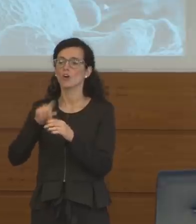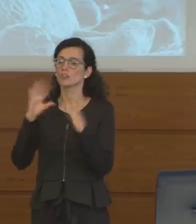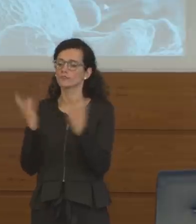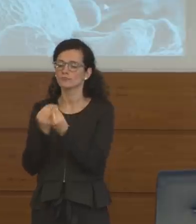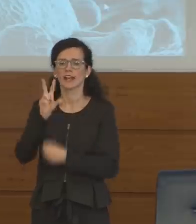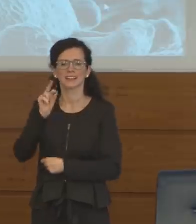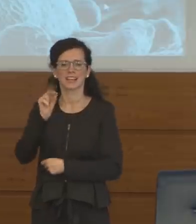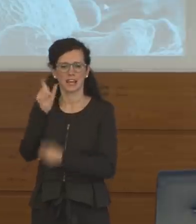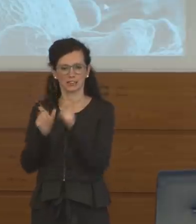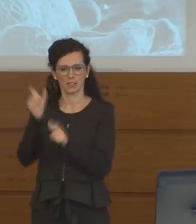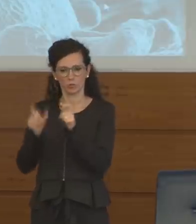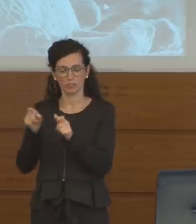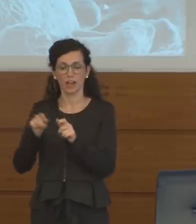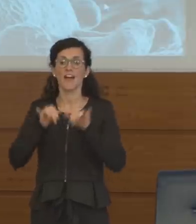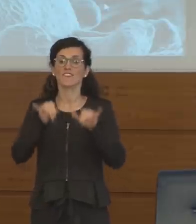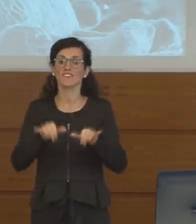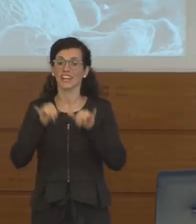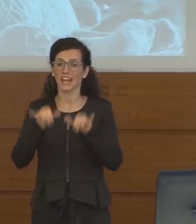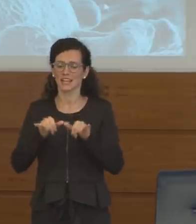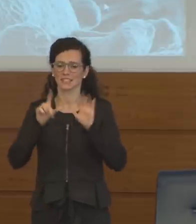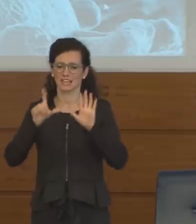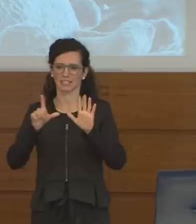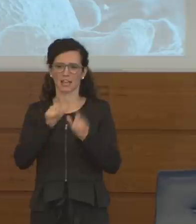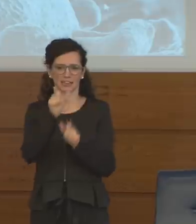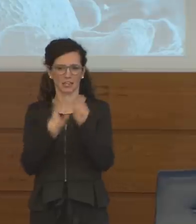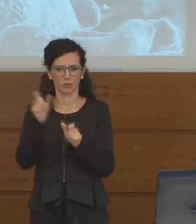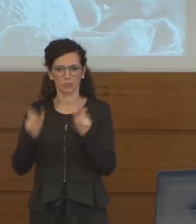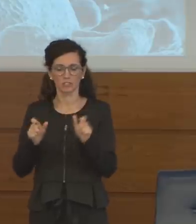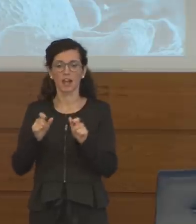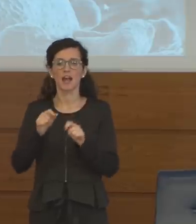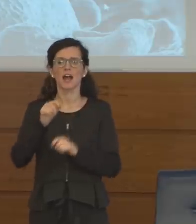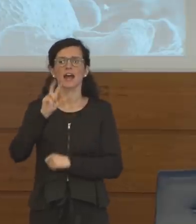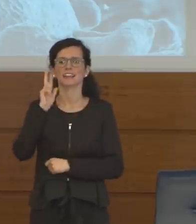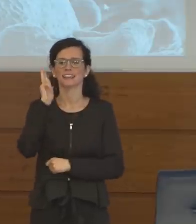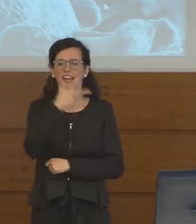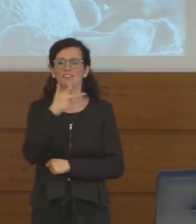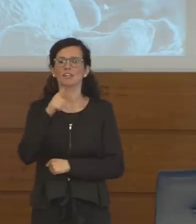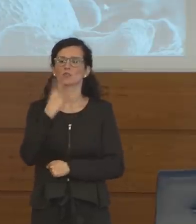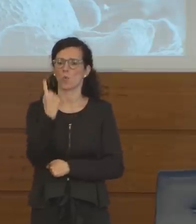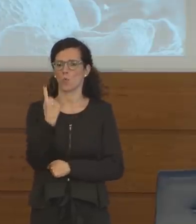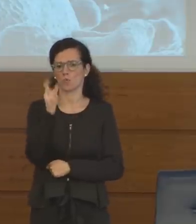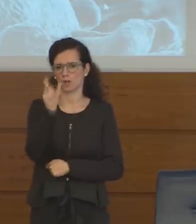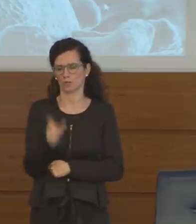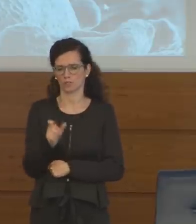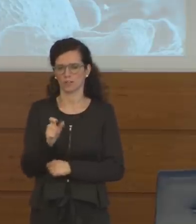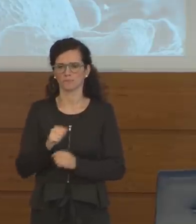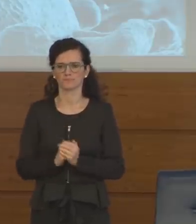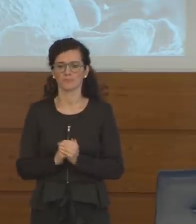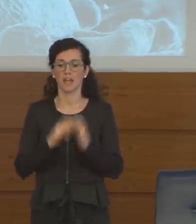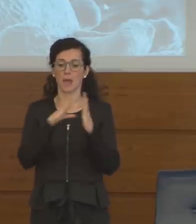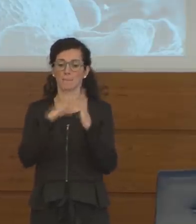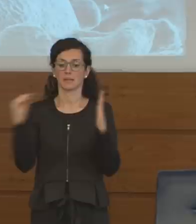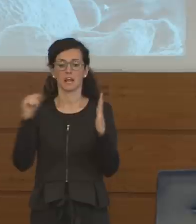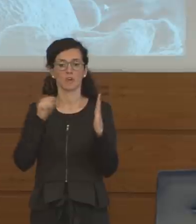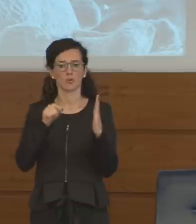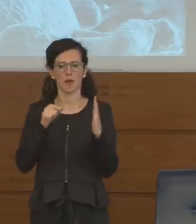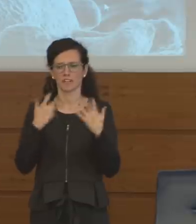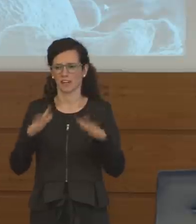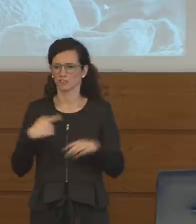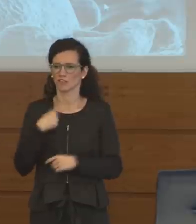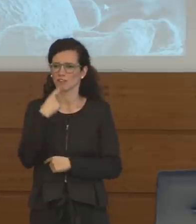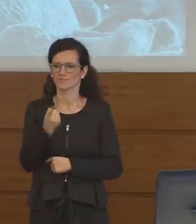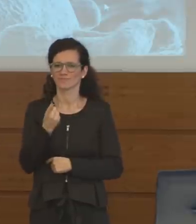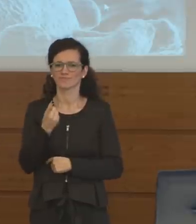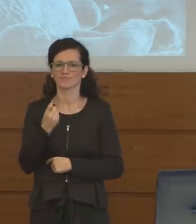unità, Venezia 7 unità, Treviso 1 unità. Emilia-Romagna, come vi ho detto,